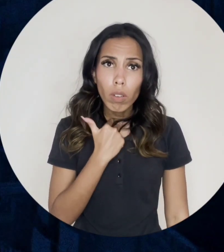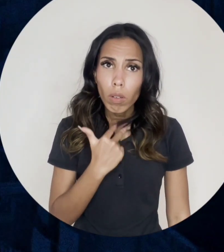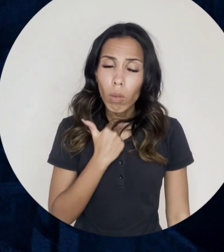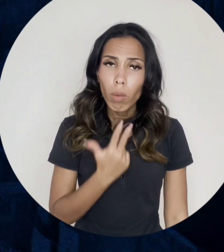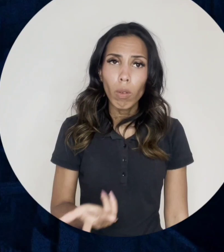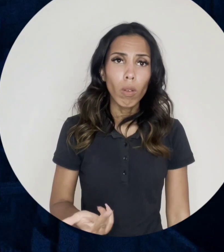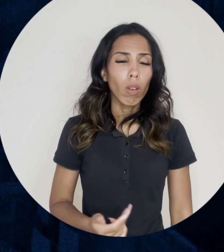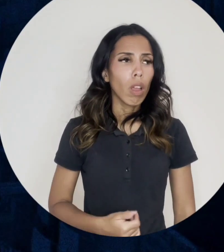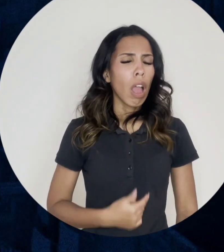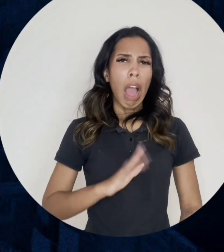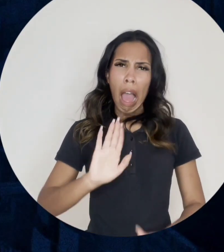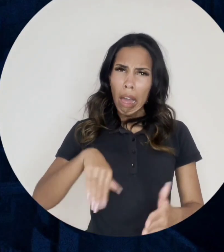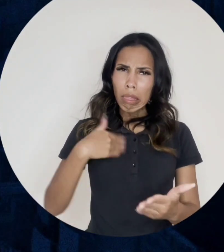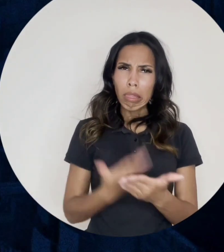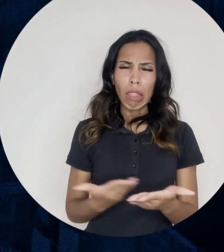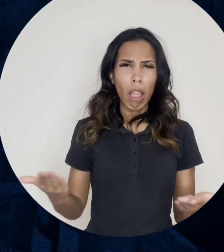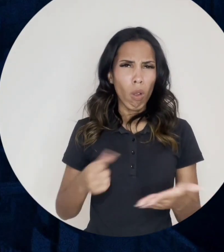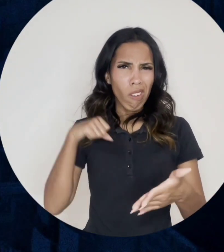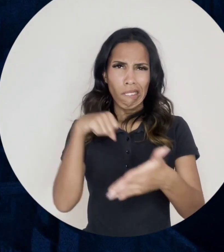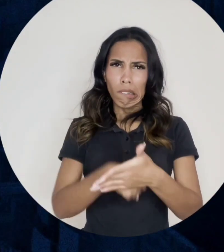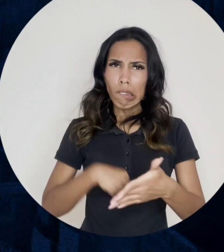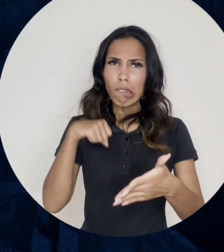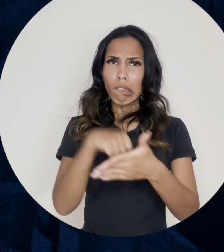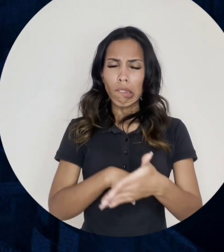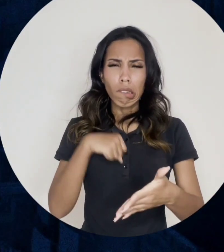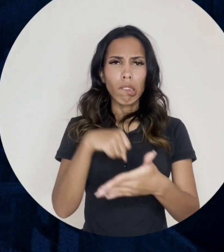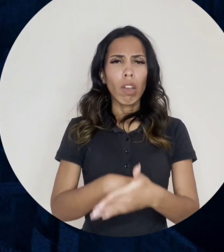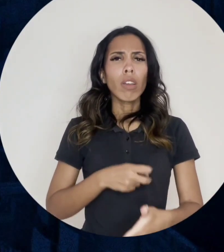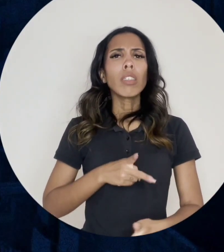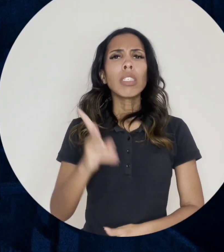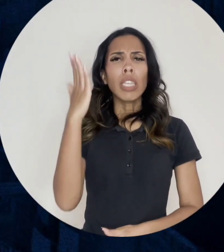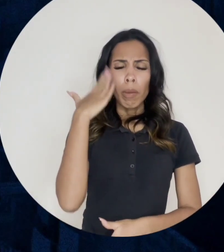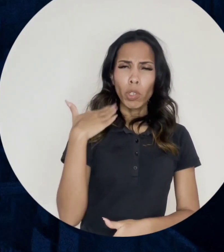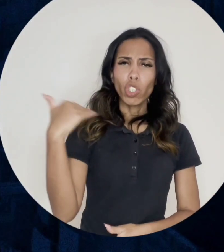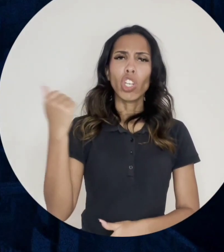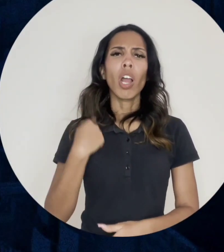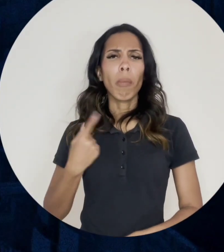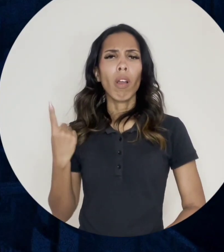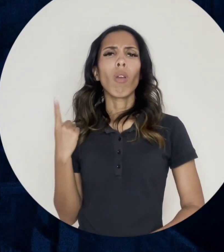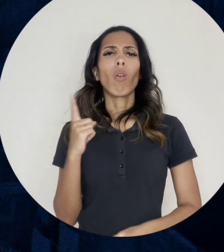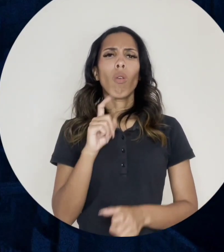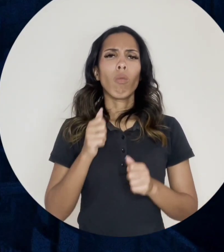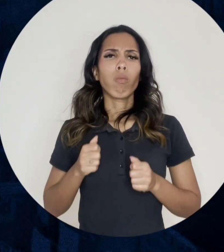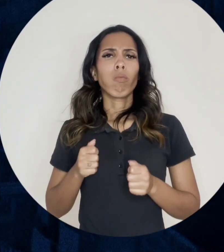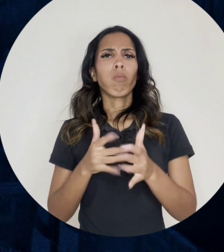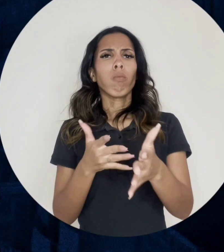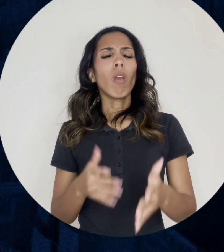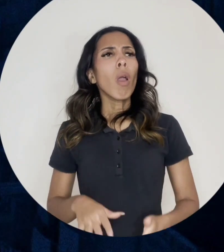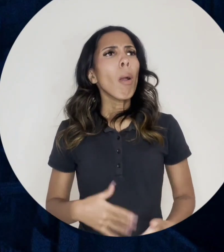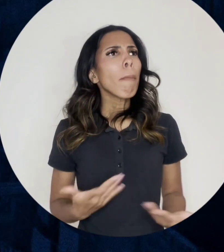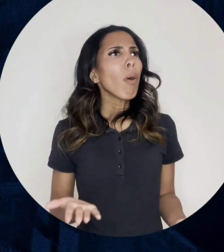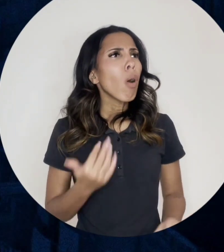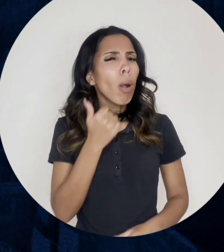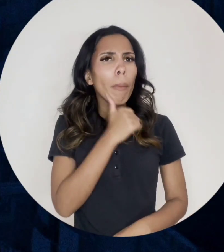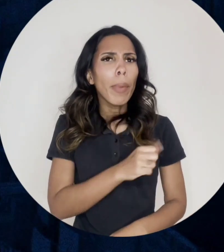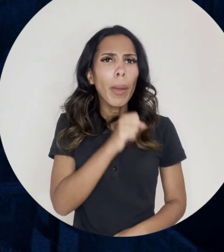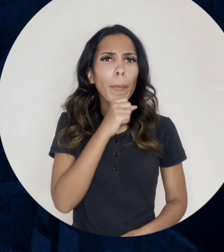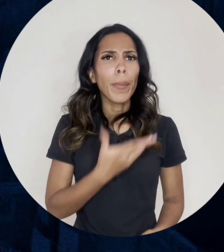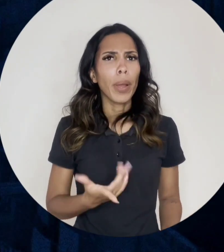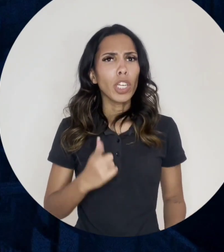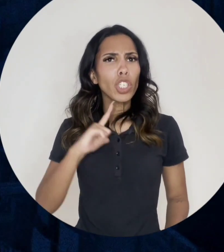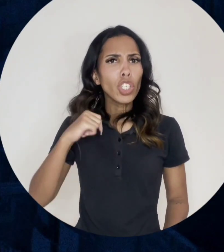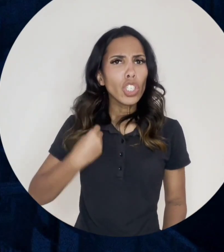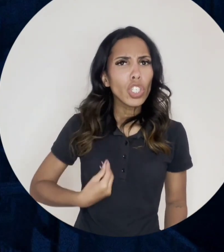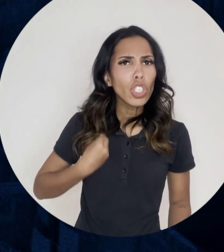que eu brigo até hoje, toda vez que me chamam eu falo, minha mãe